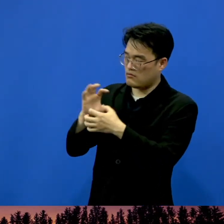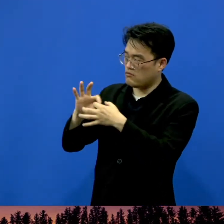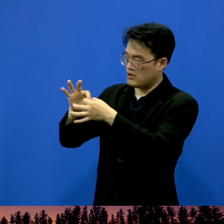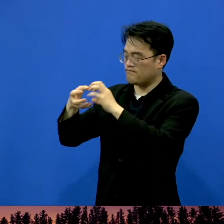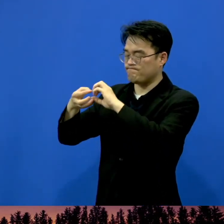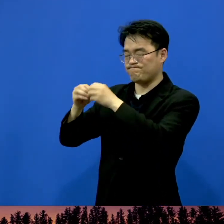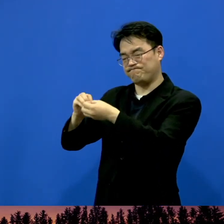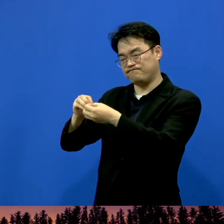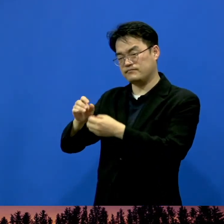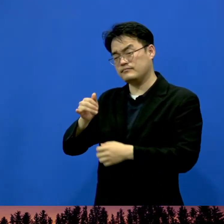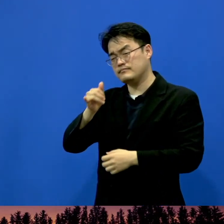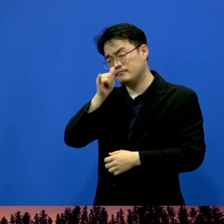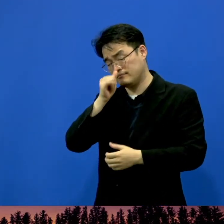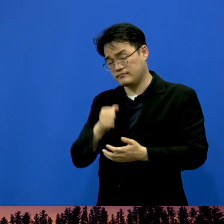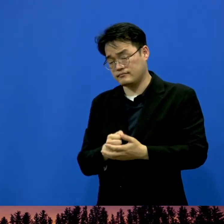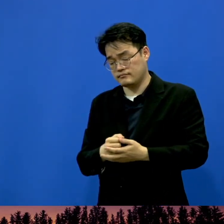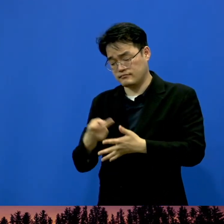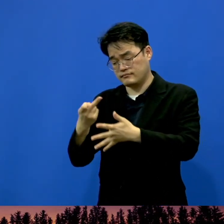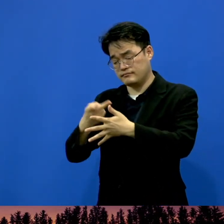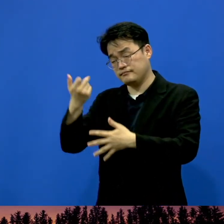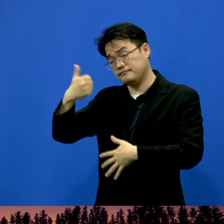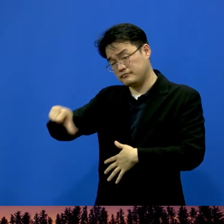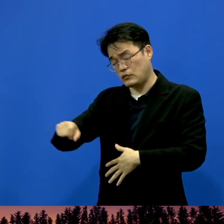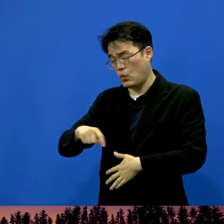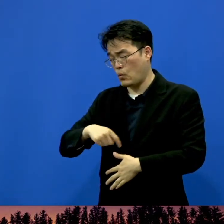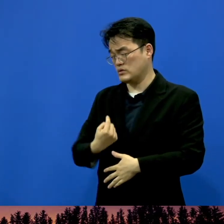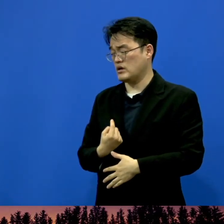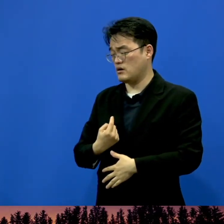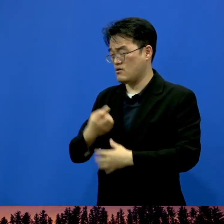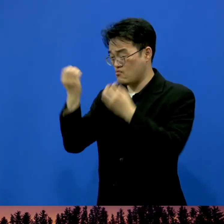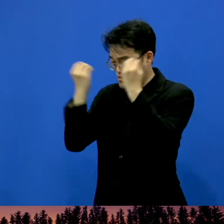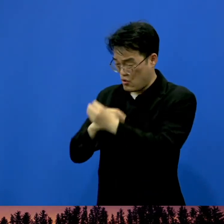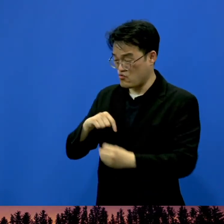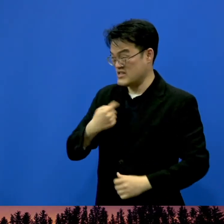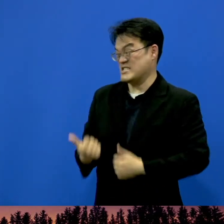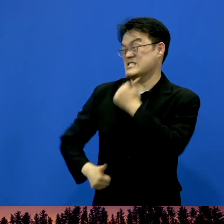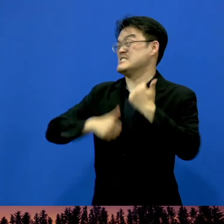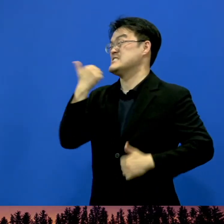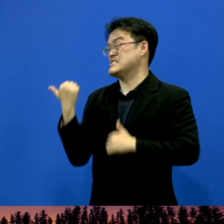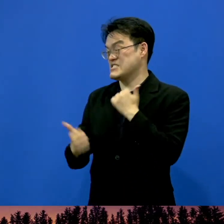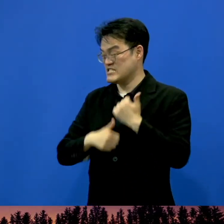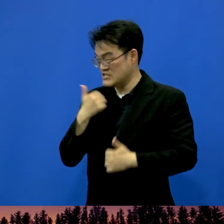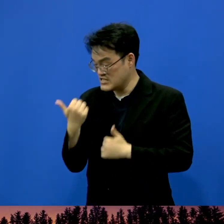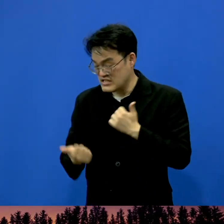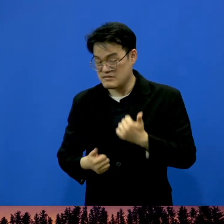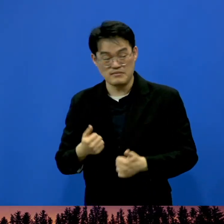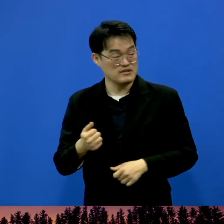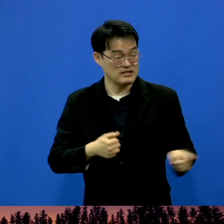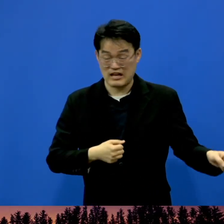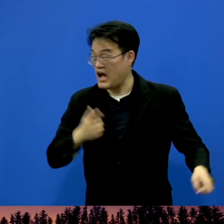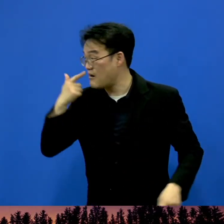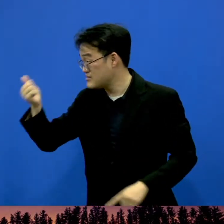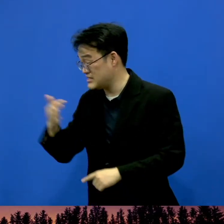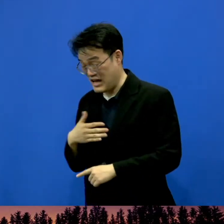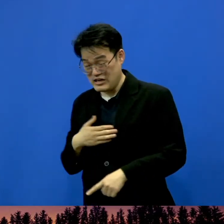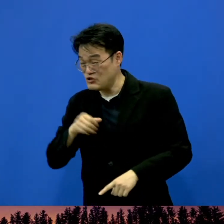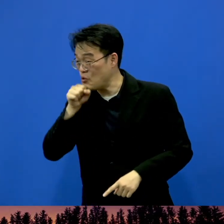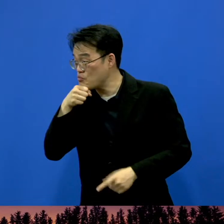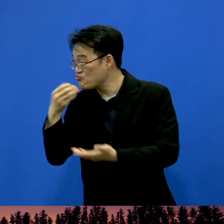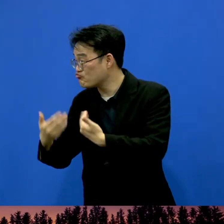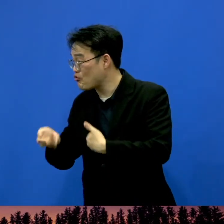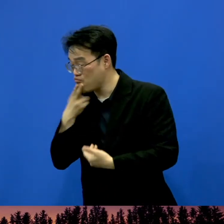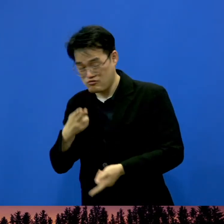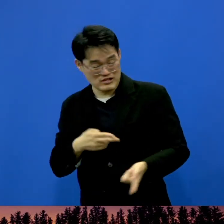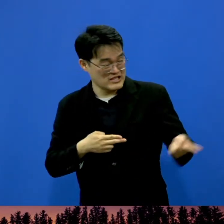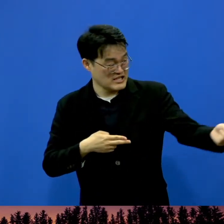그리고 자기 혼자 오해해놓고 막 분노하고 그래요. 자기 다리를 자기가 걸어놓고 넘어지고 막 화를 해요. 왜 나를